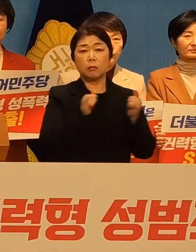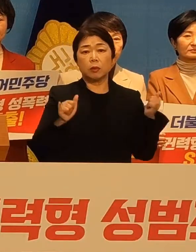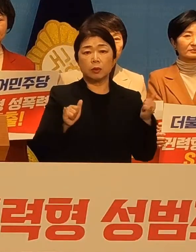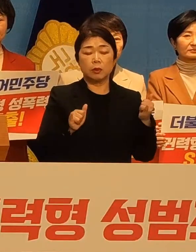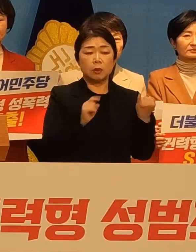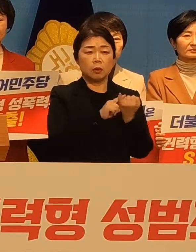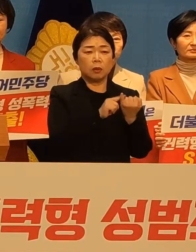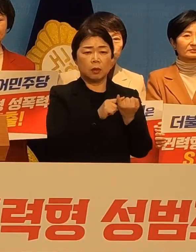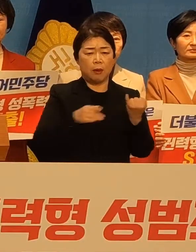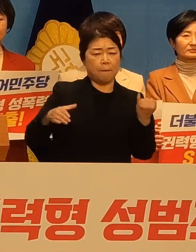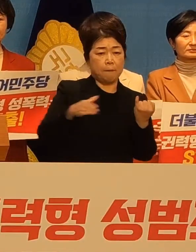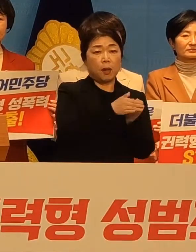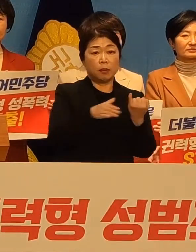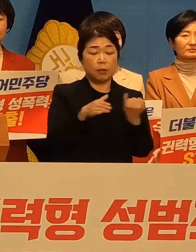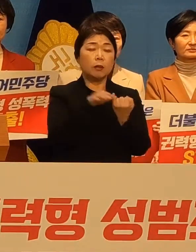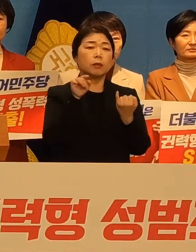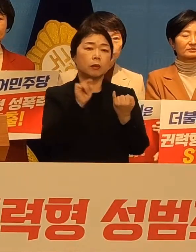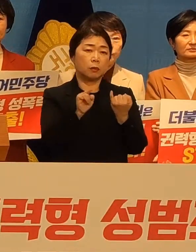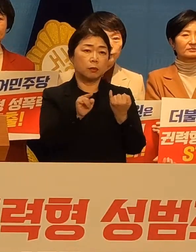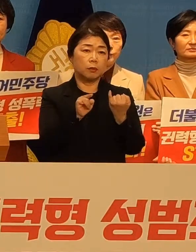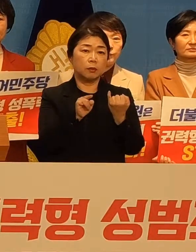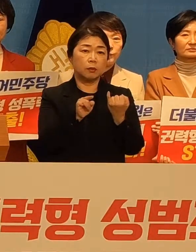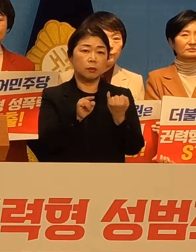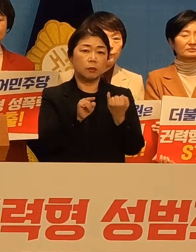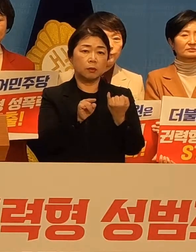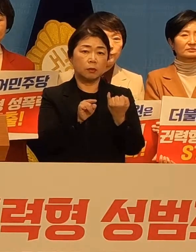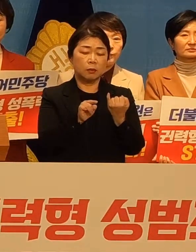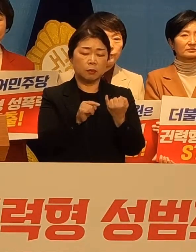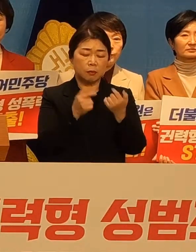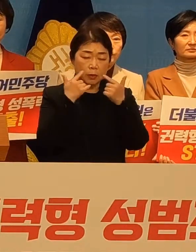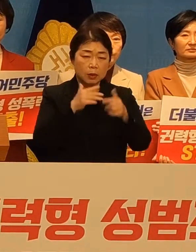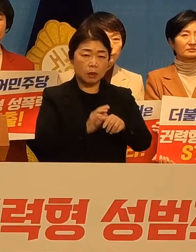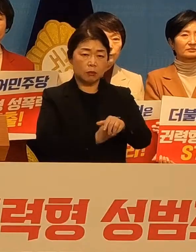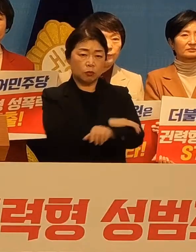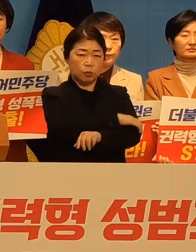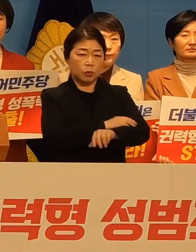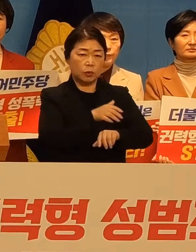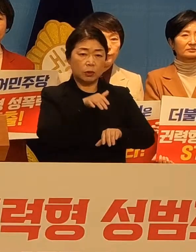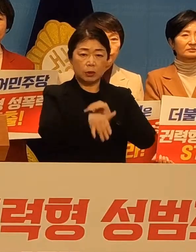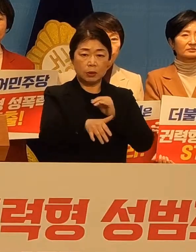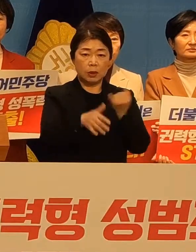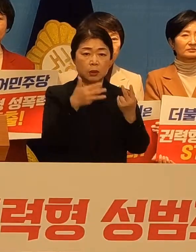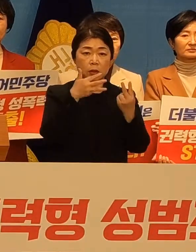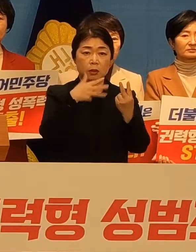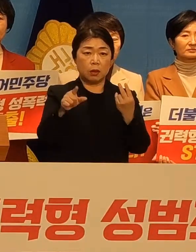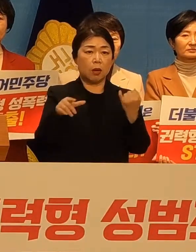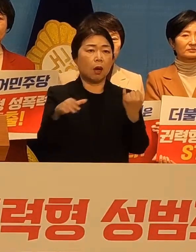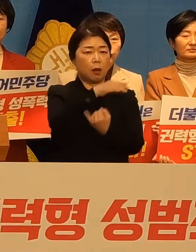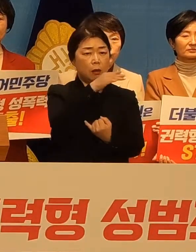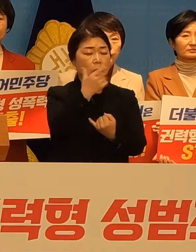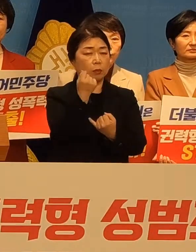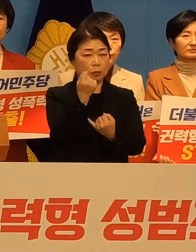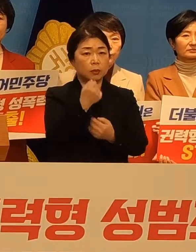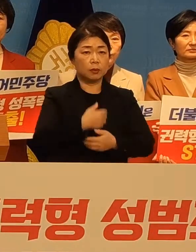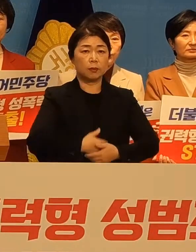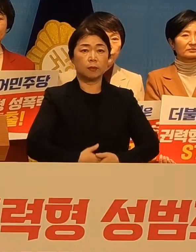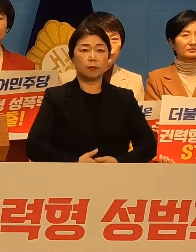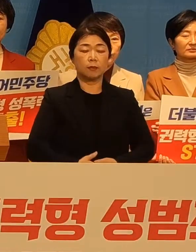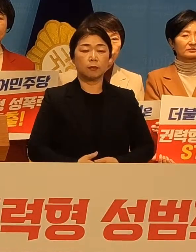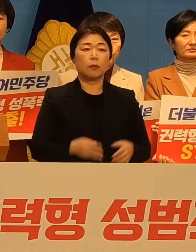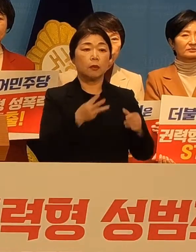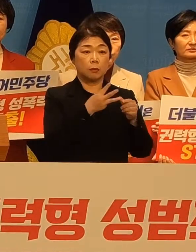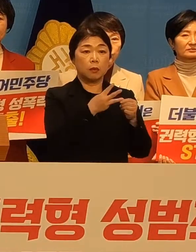명을 집단 린치하는 것, 이것이야말로 잔인한 조폭식 2차 가해가 아니고 무엇입니까?